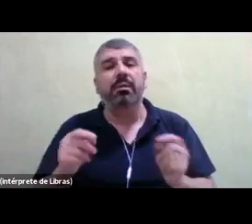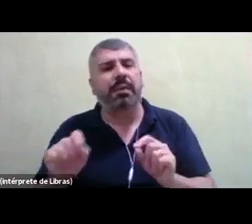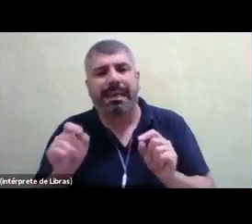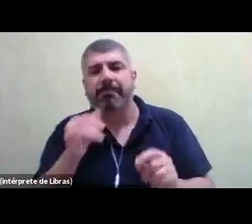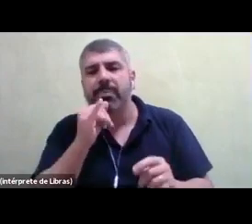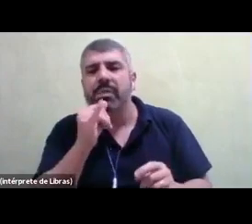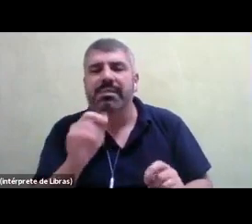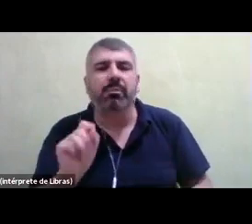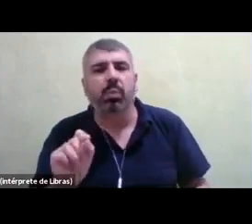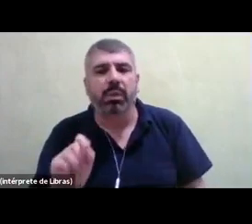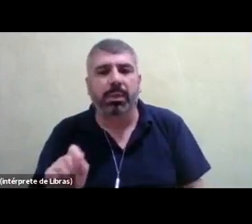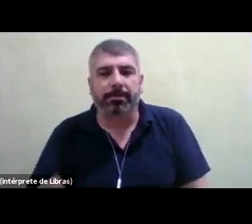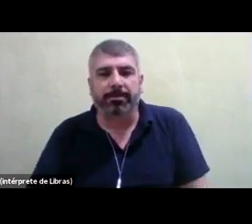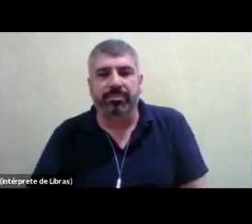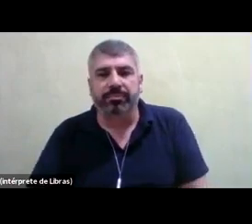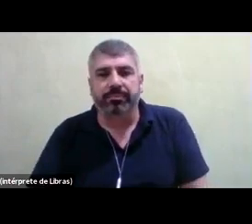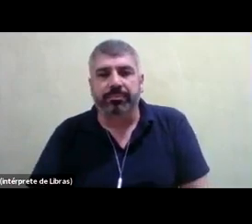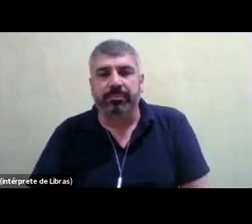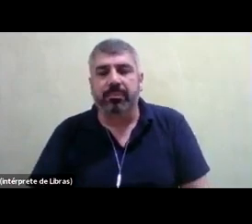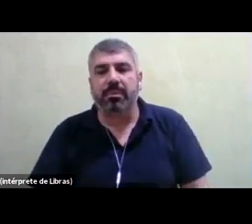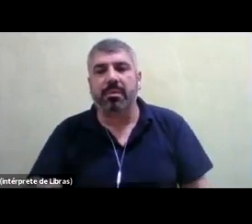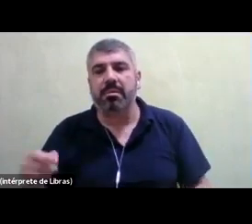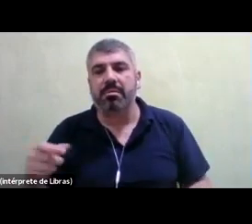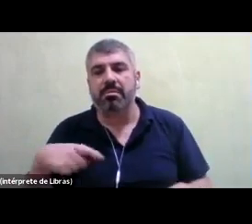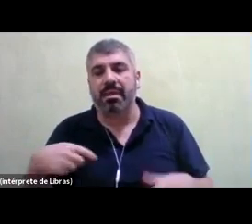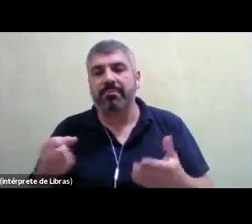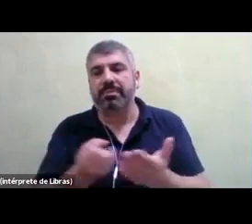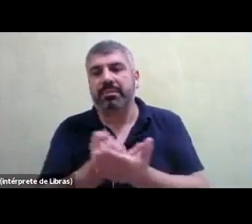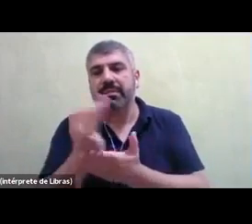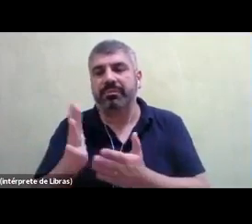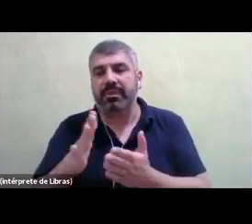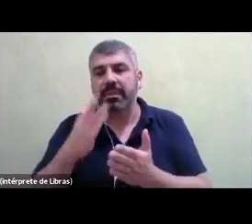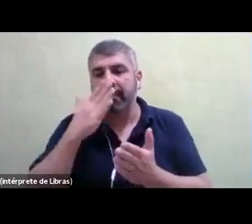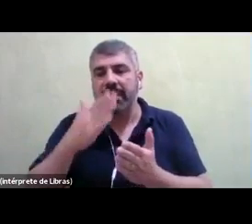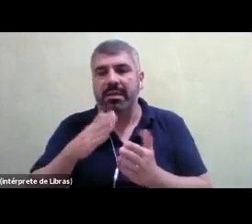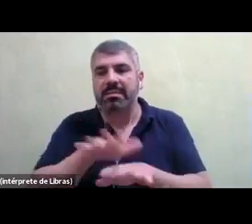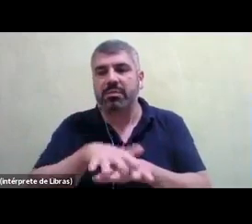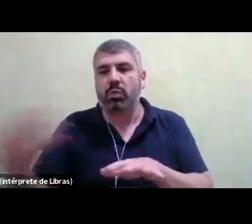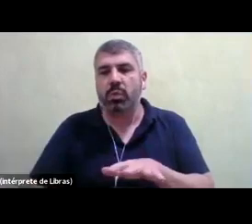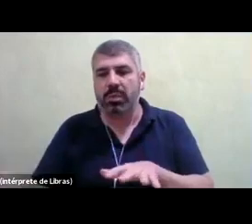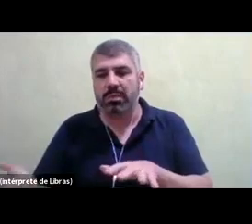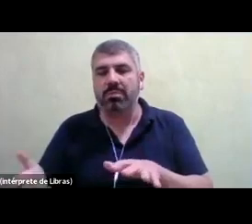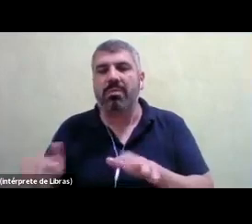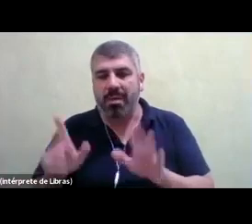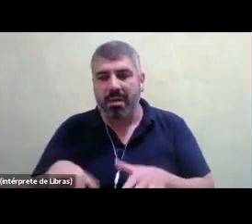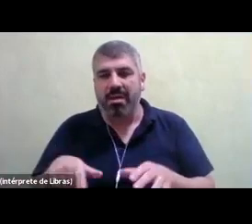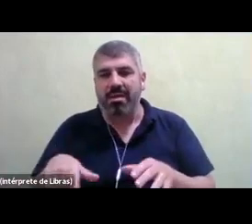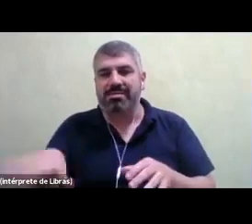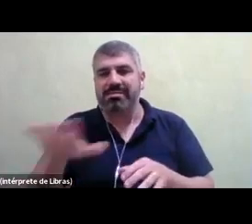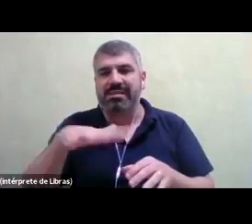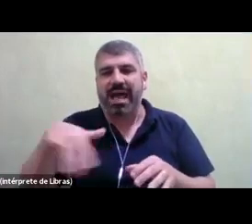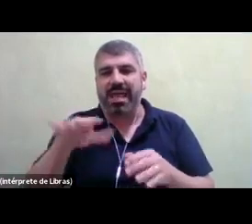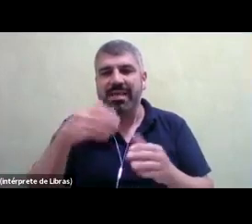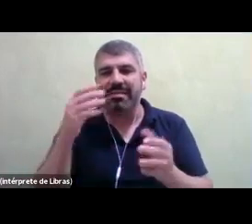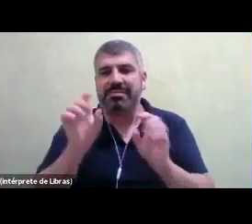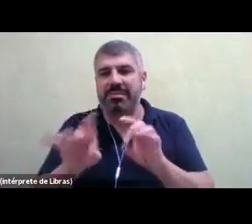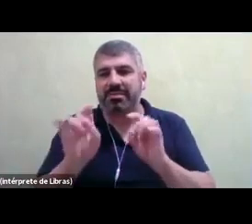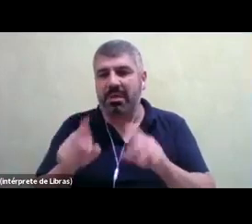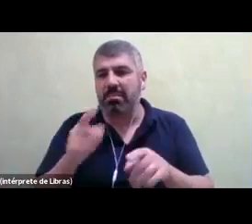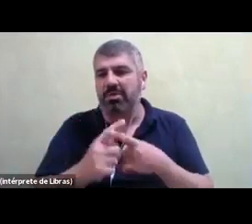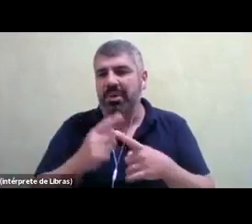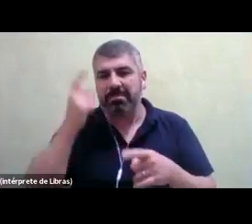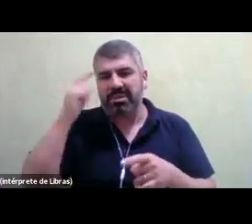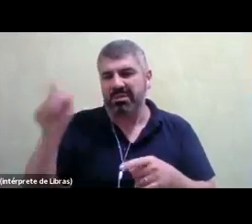muitas vezes excluídos, né, em classes especiais, porque acredita-se que eles têm